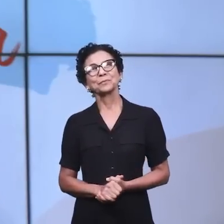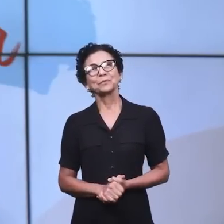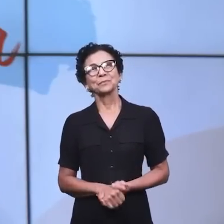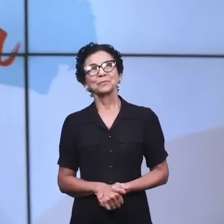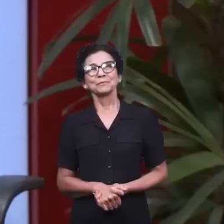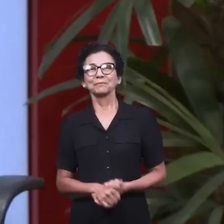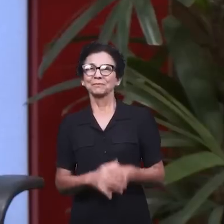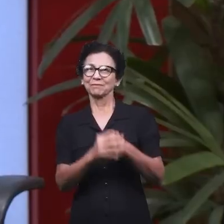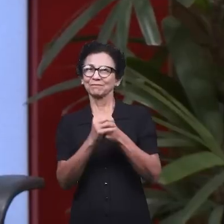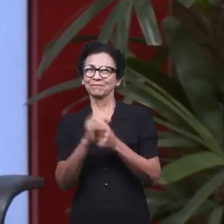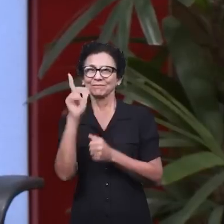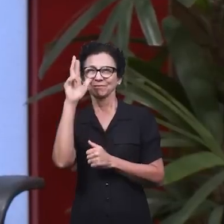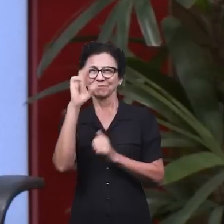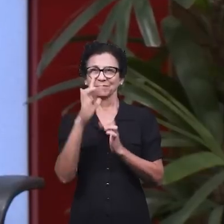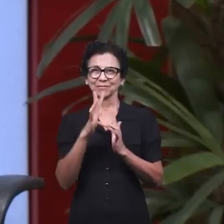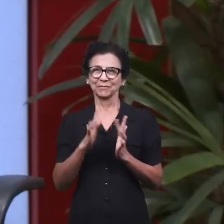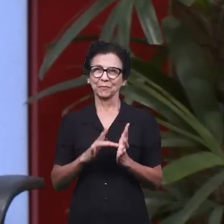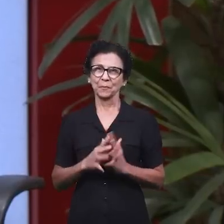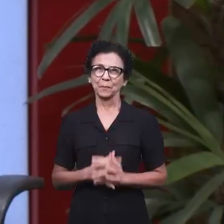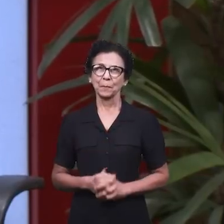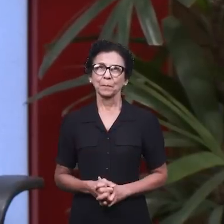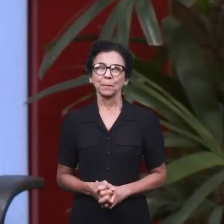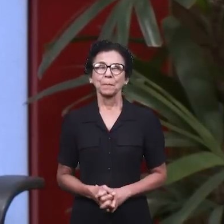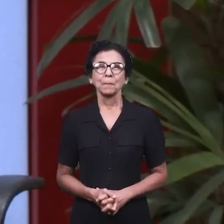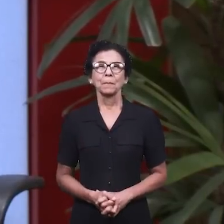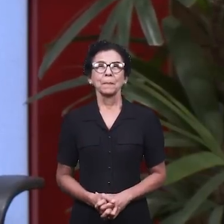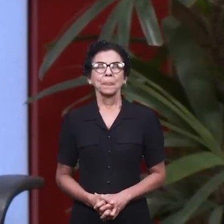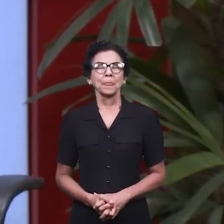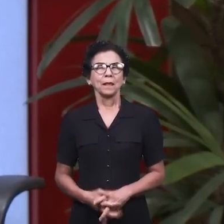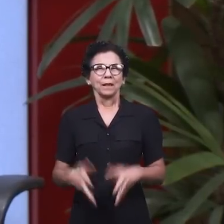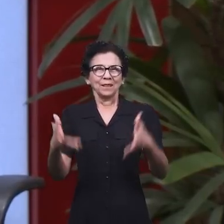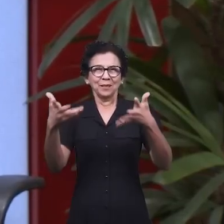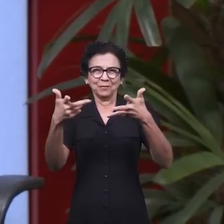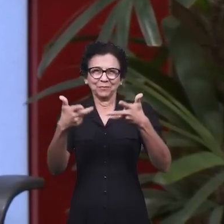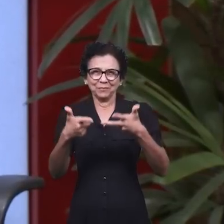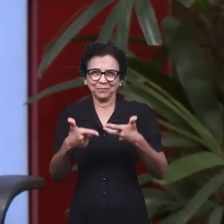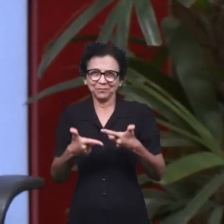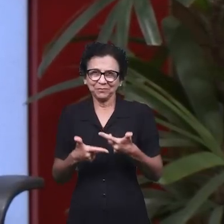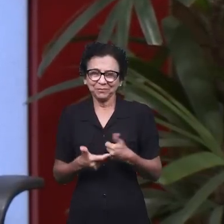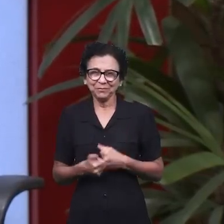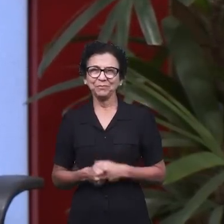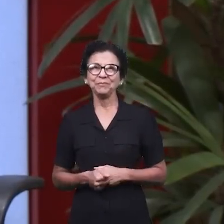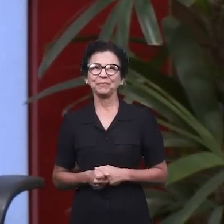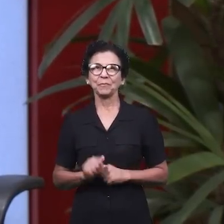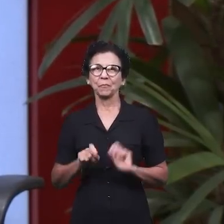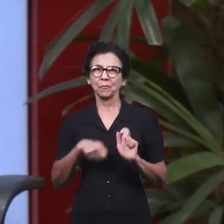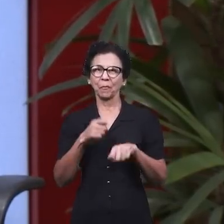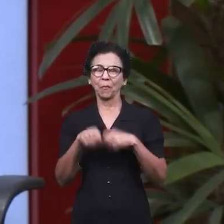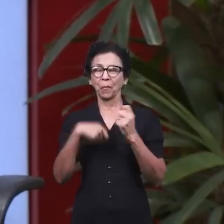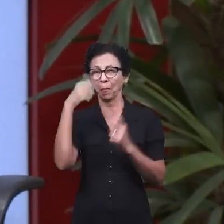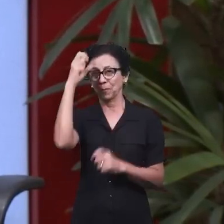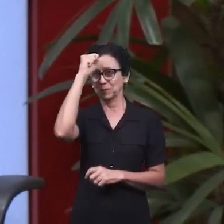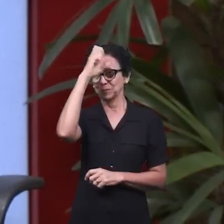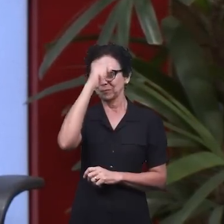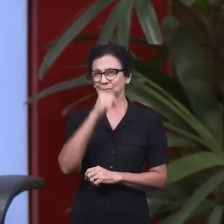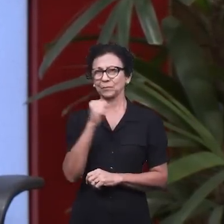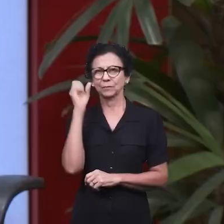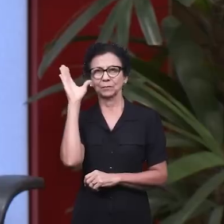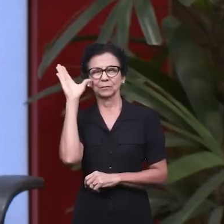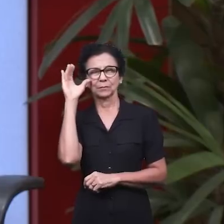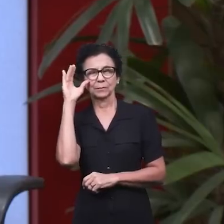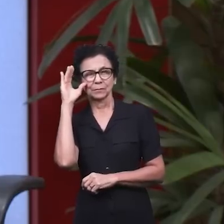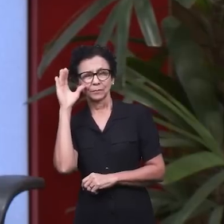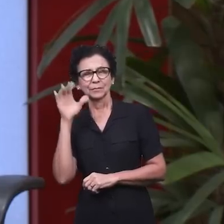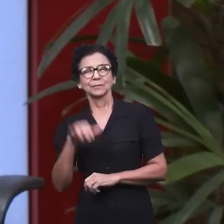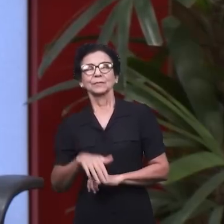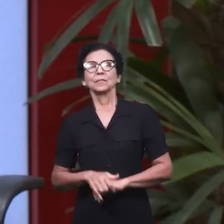do Senhor. Que maravilha, meus irmãos, podemos aprender um pouco mais dessas curiosidades, aprender um pouquinho mais. E para